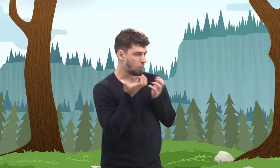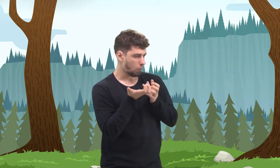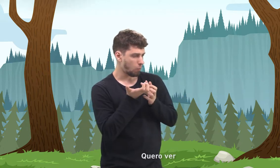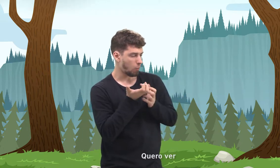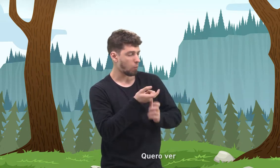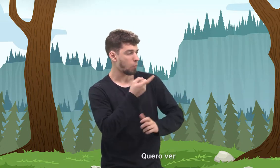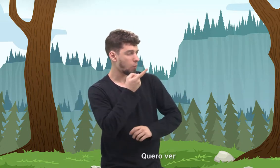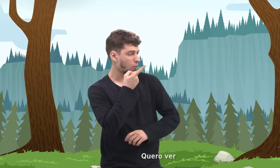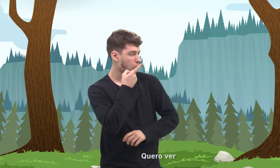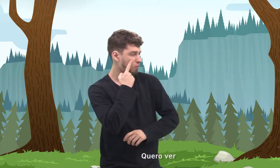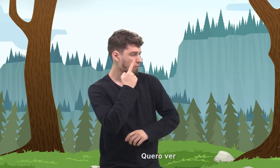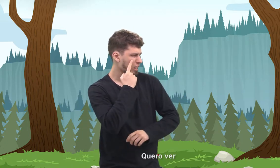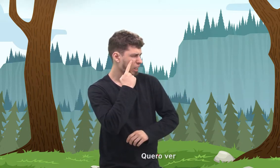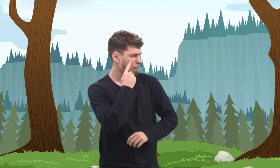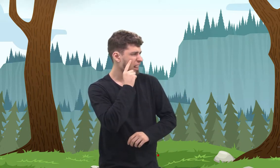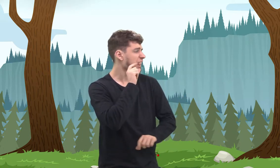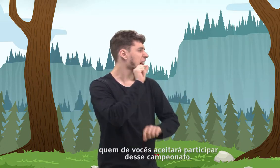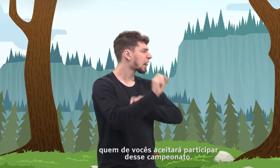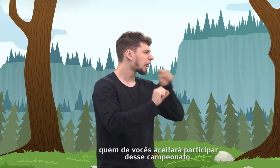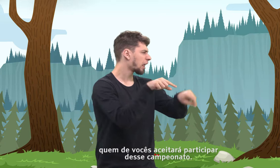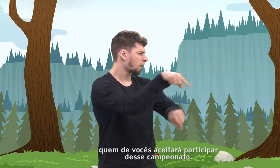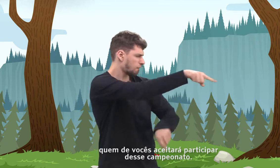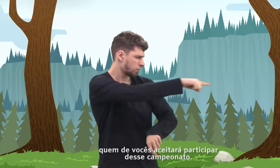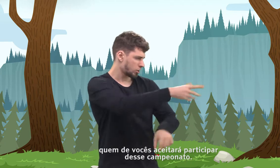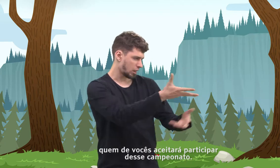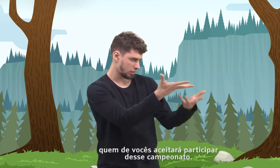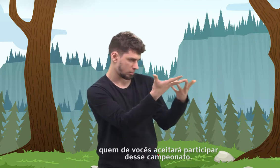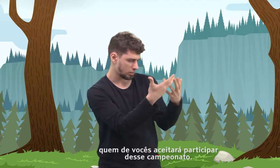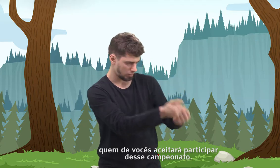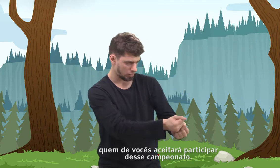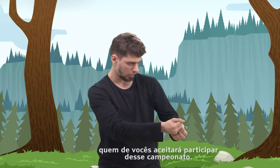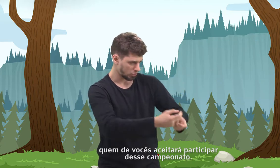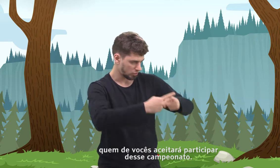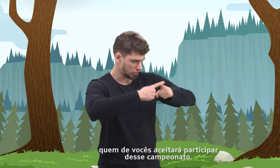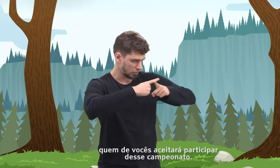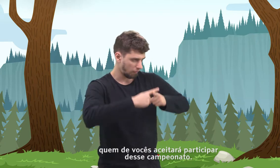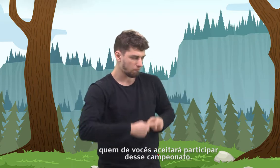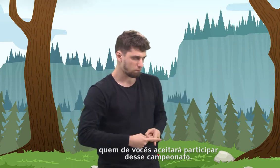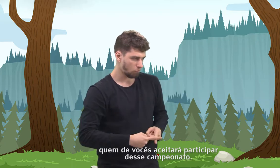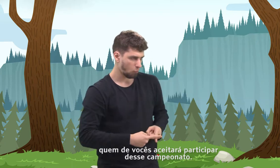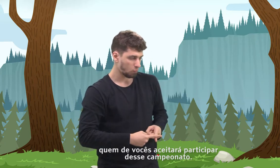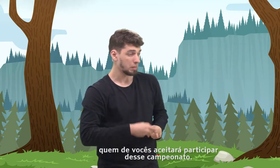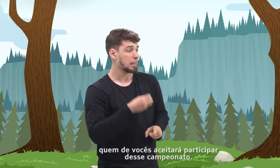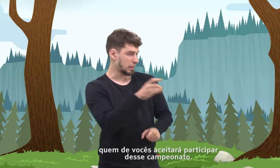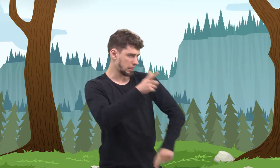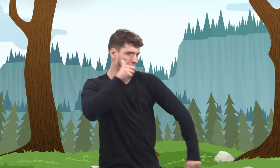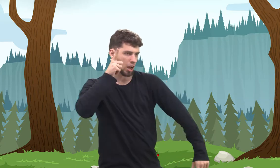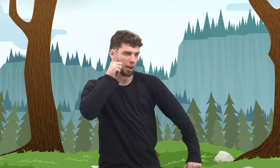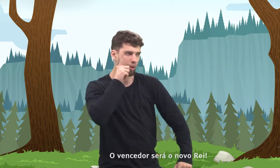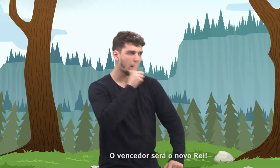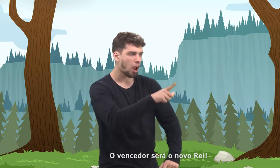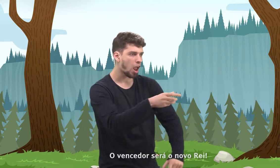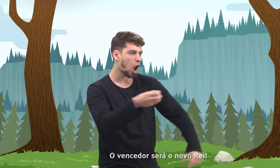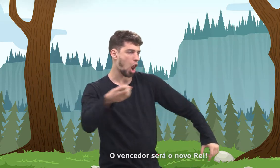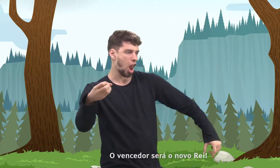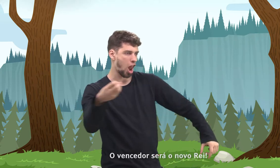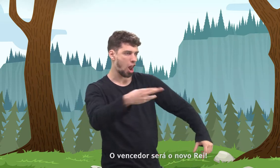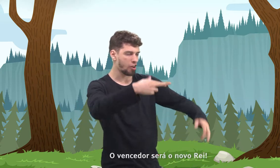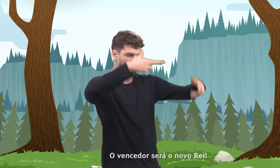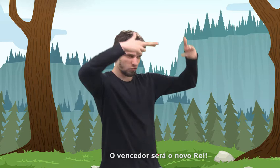quero ver quem de vocês aceitará participar desse campeonato o vencedor será o